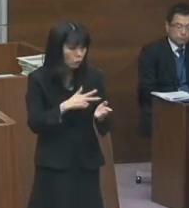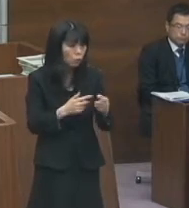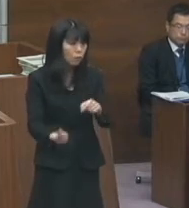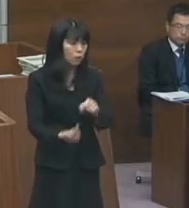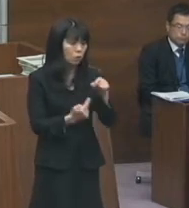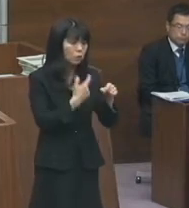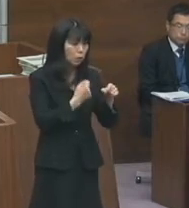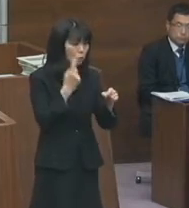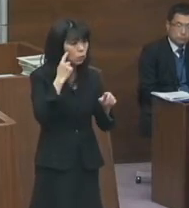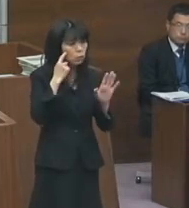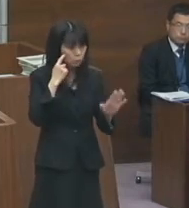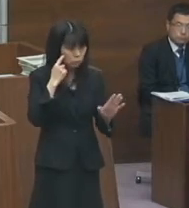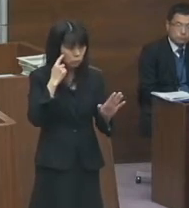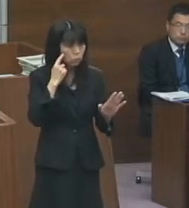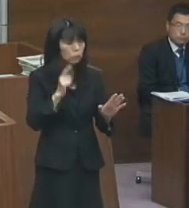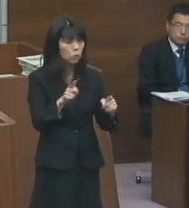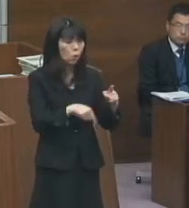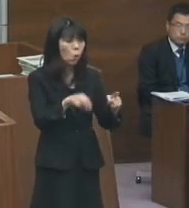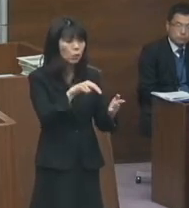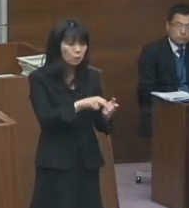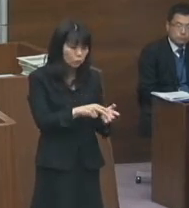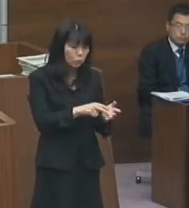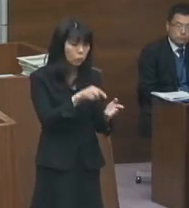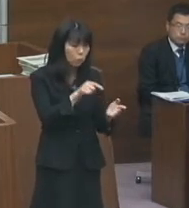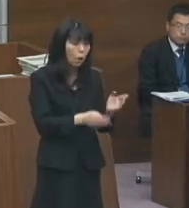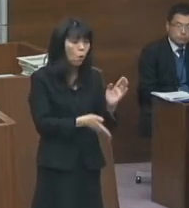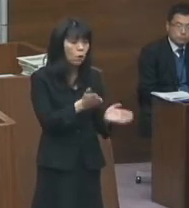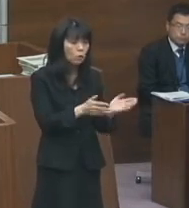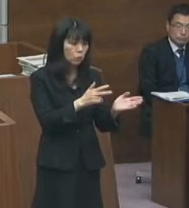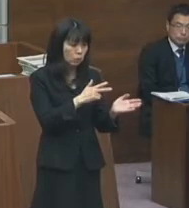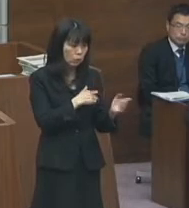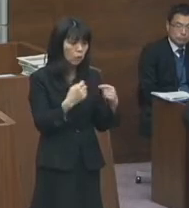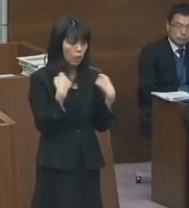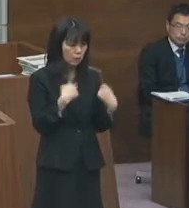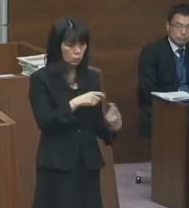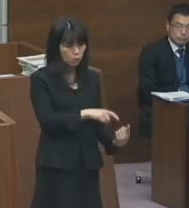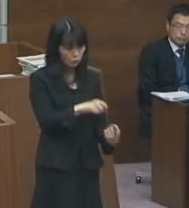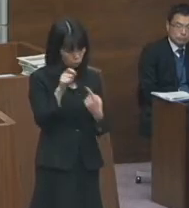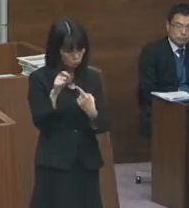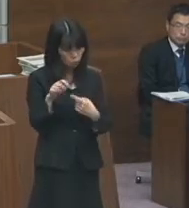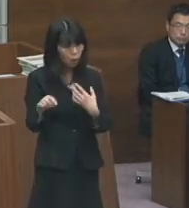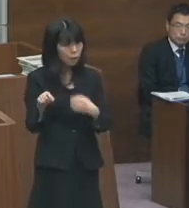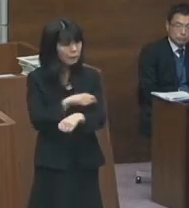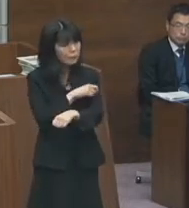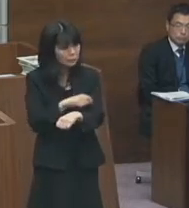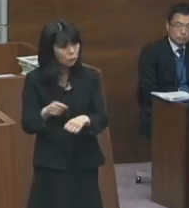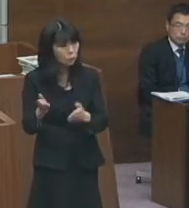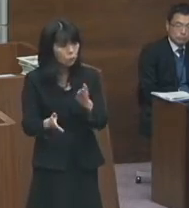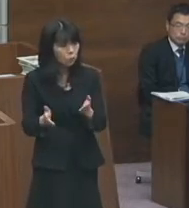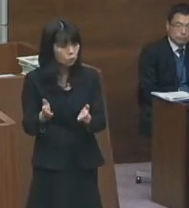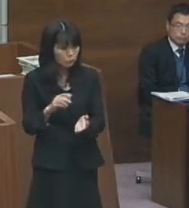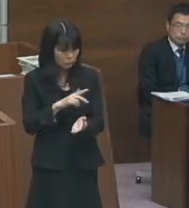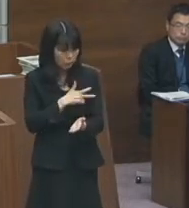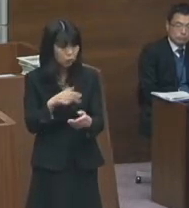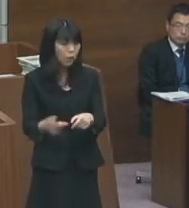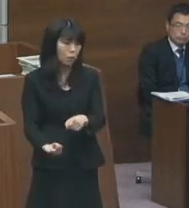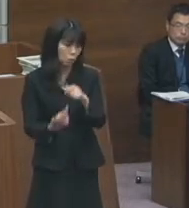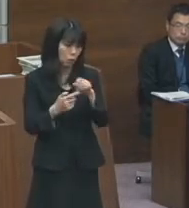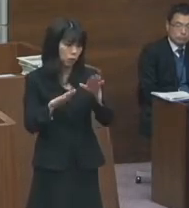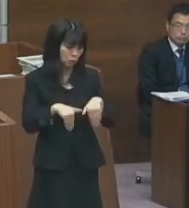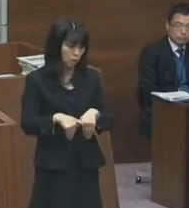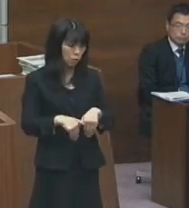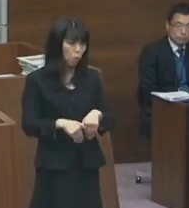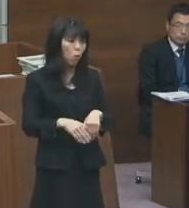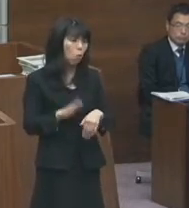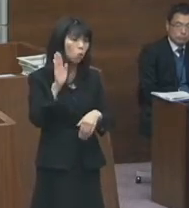所につきましては、正規職員の採用増や臨時保育士の処遇改善にできる限り努めてきたところでございまして、今後も